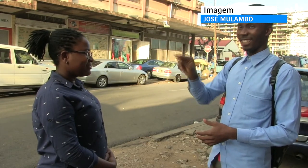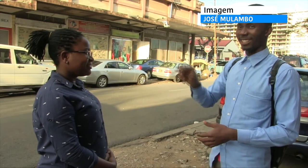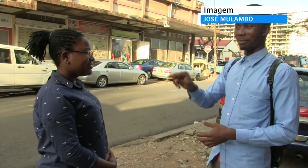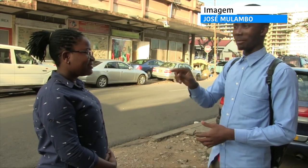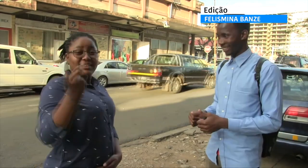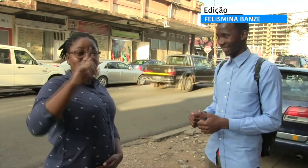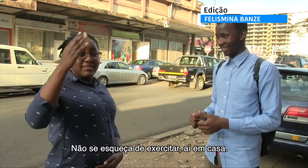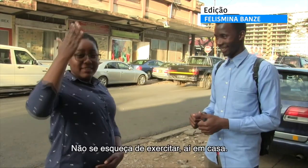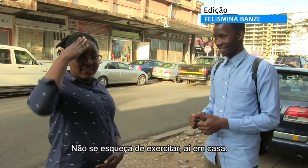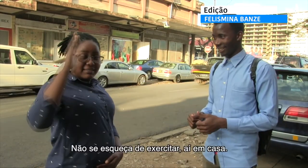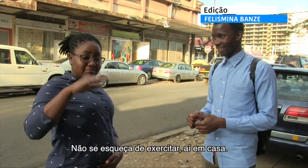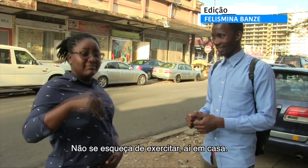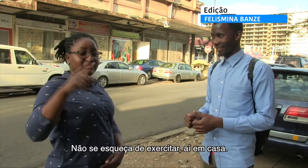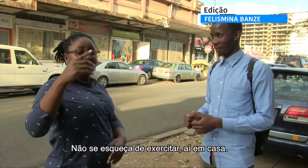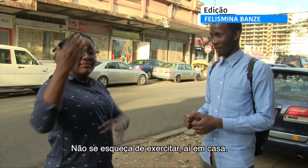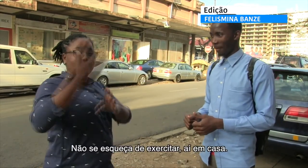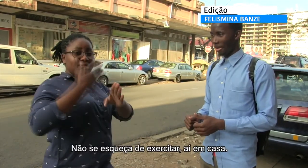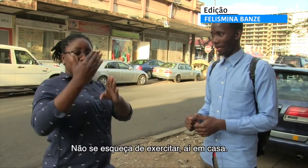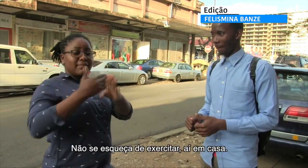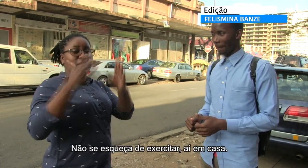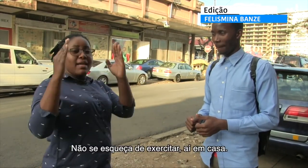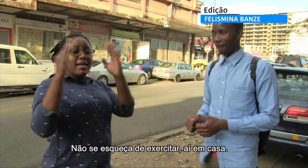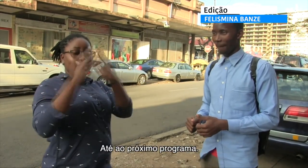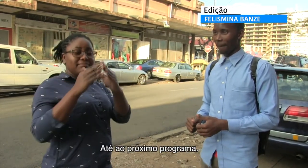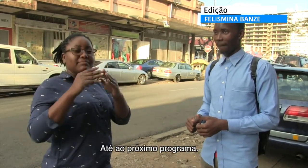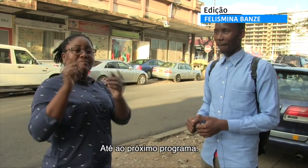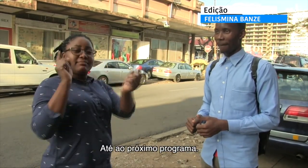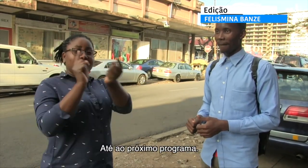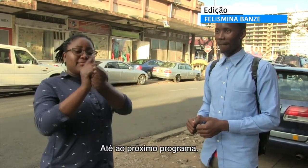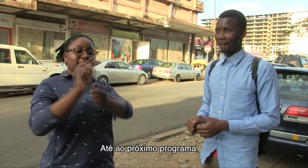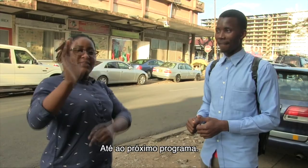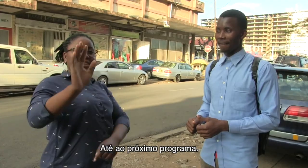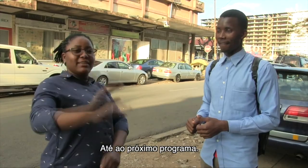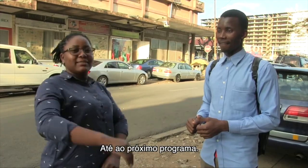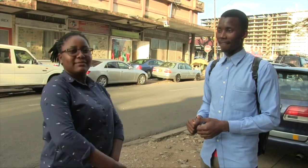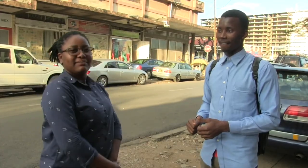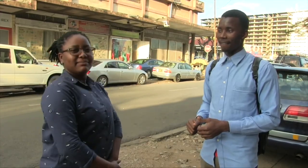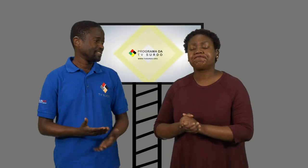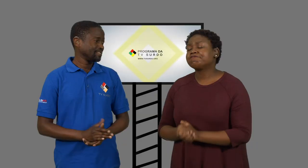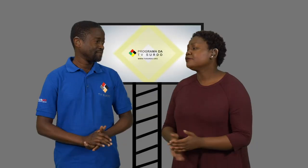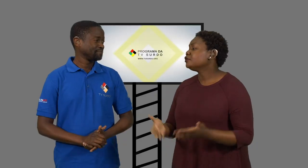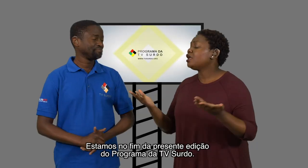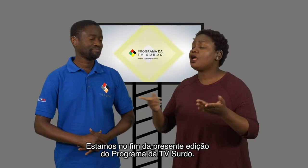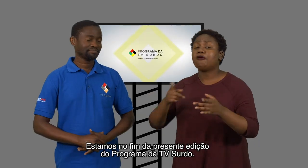disjuntor. Não esqueça de desacetar aí em casa. Até o próximo programa.